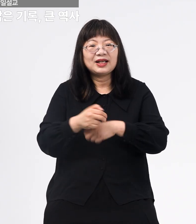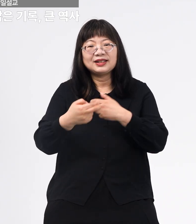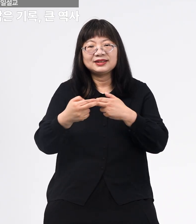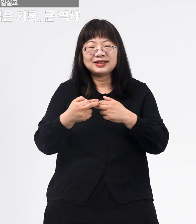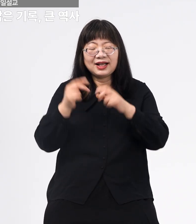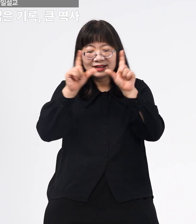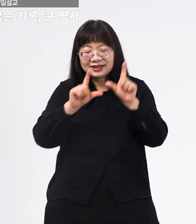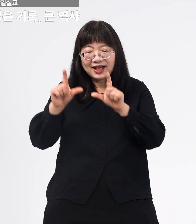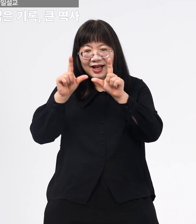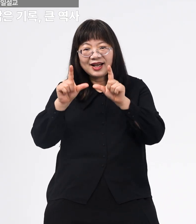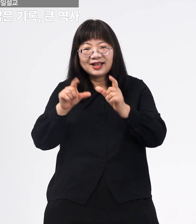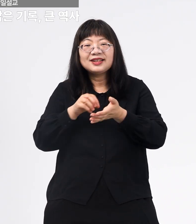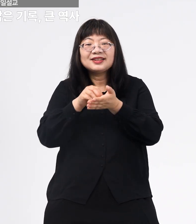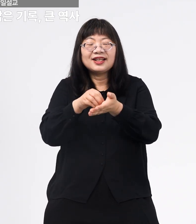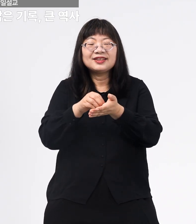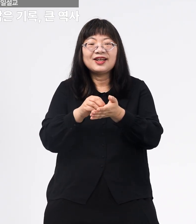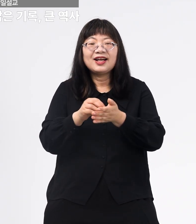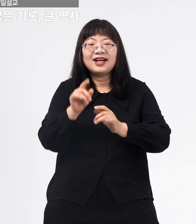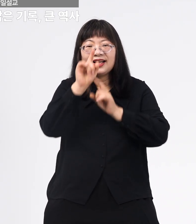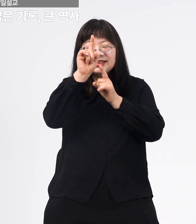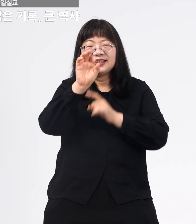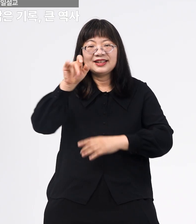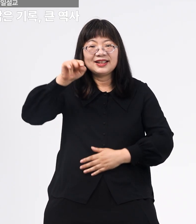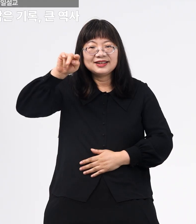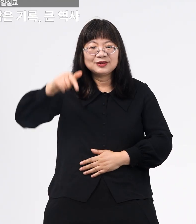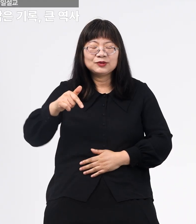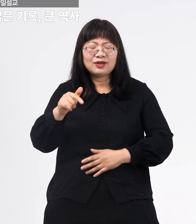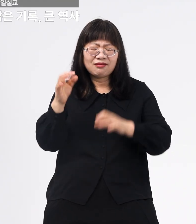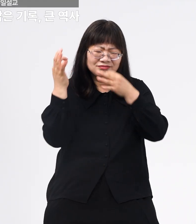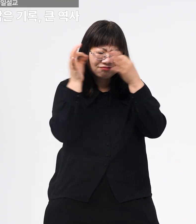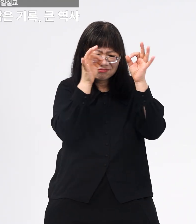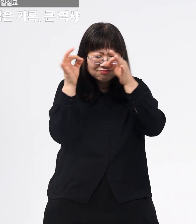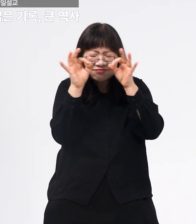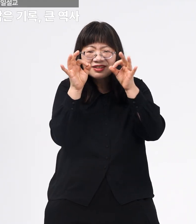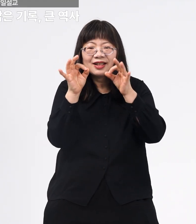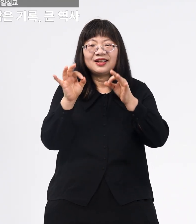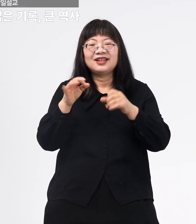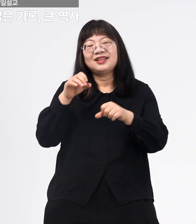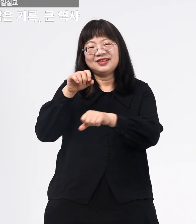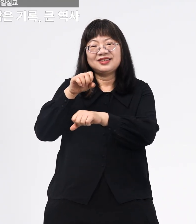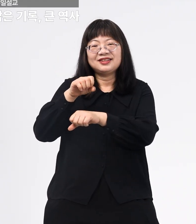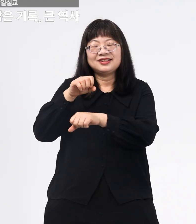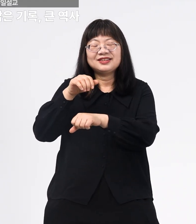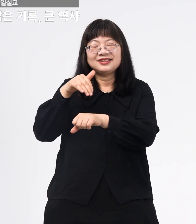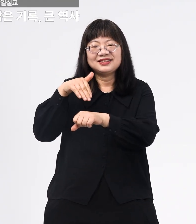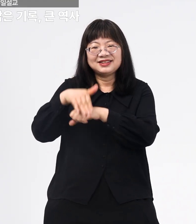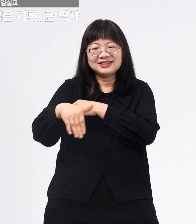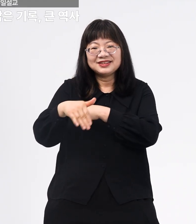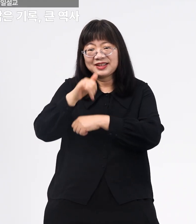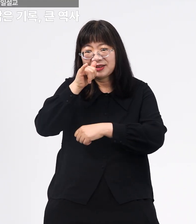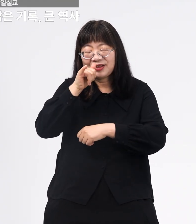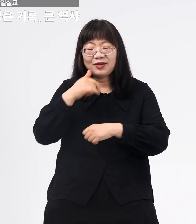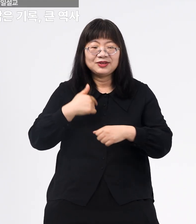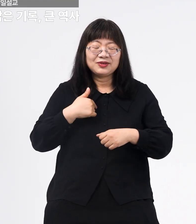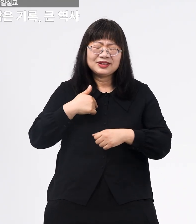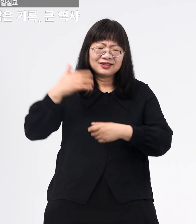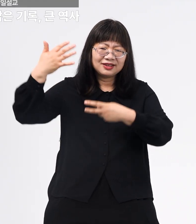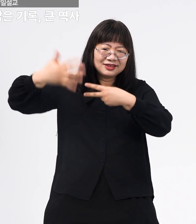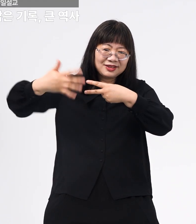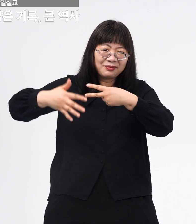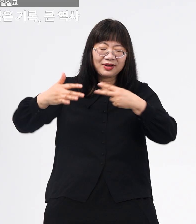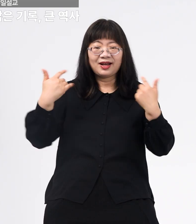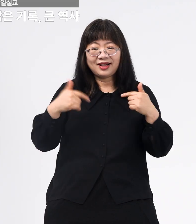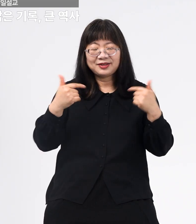이익준, 상당히 산만한 의사로 등장을 했죠. 늘 그 드라마를